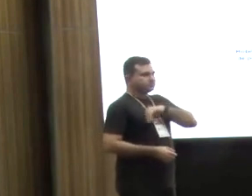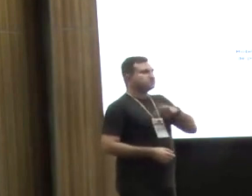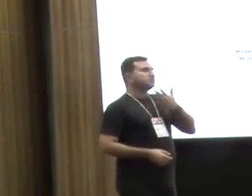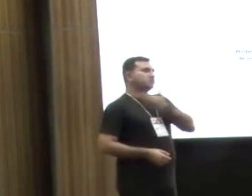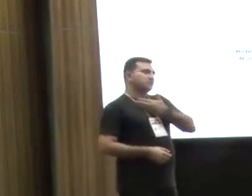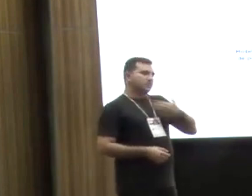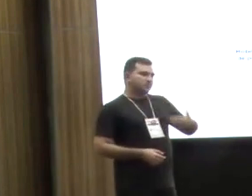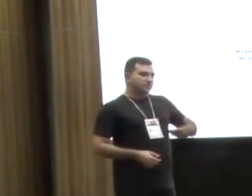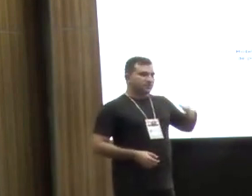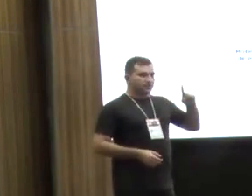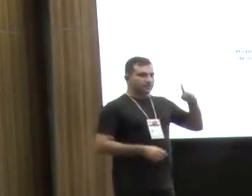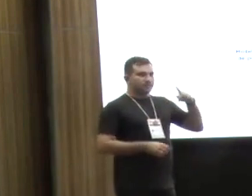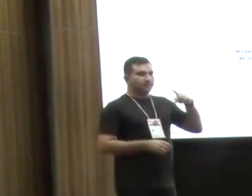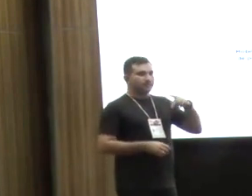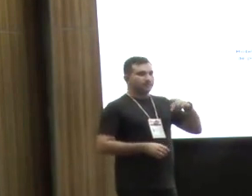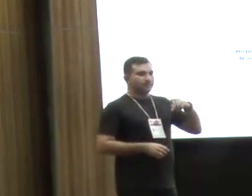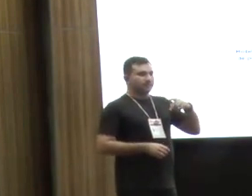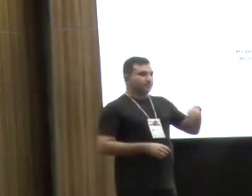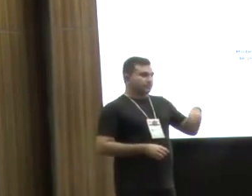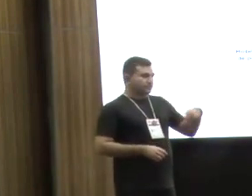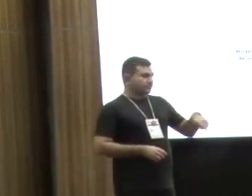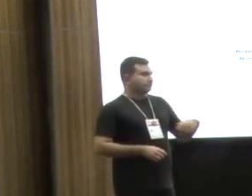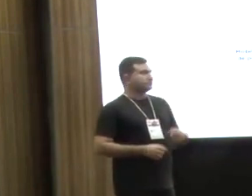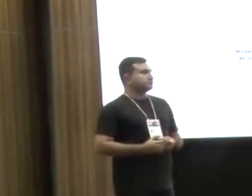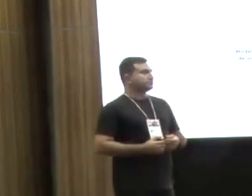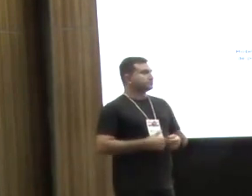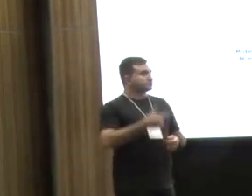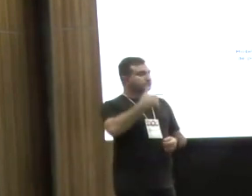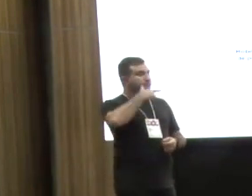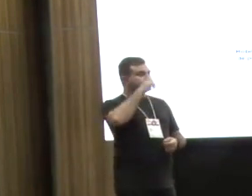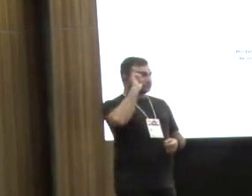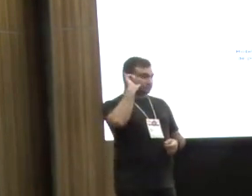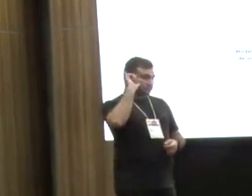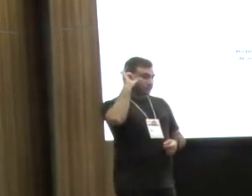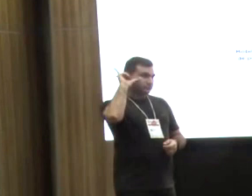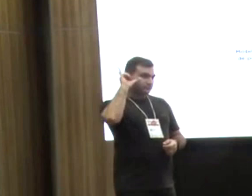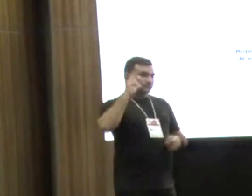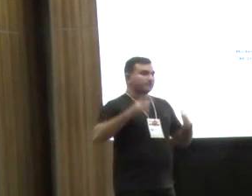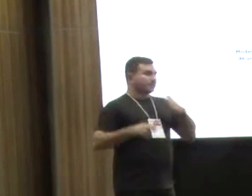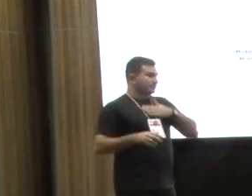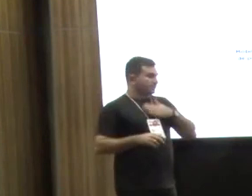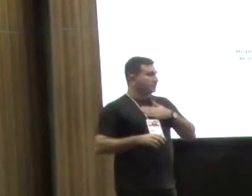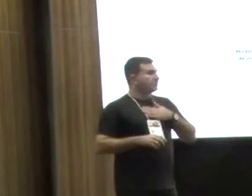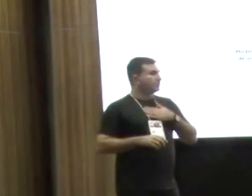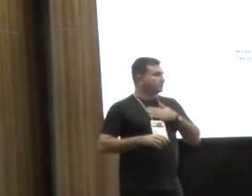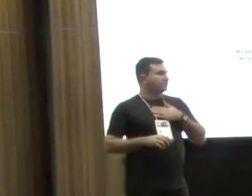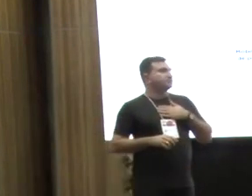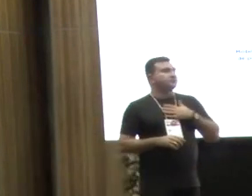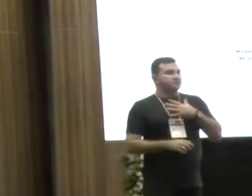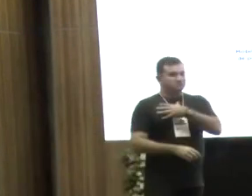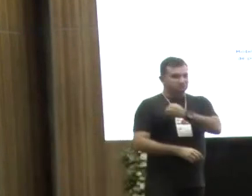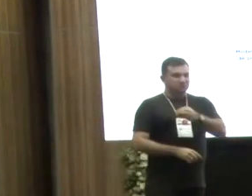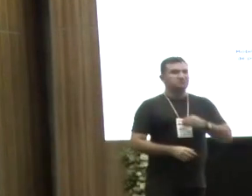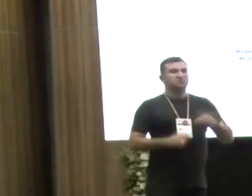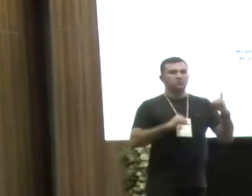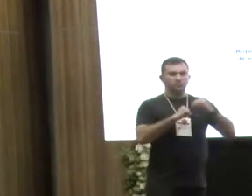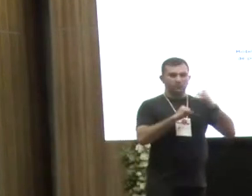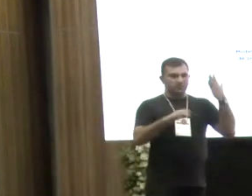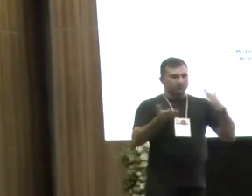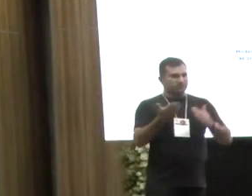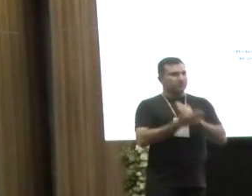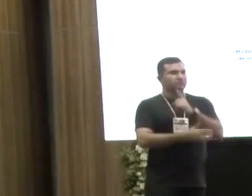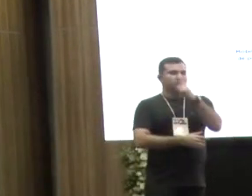Anteontem, meu caçula defendeu doutorado em Harvard no Departamento de Biologia